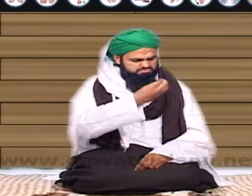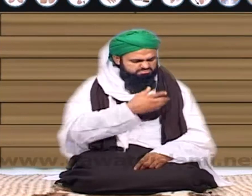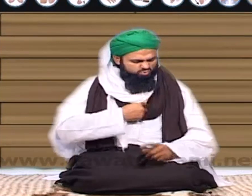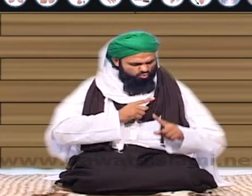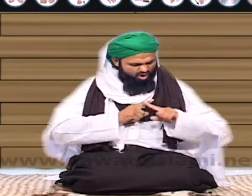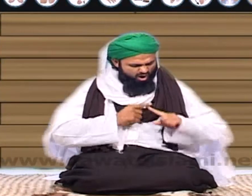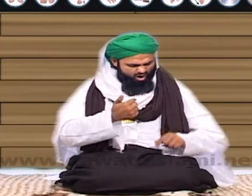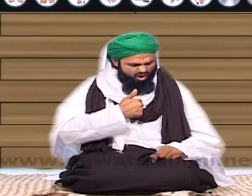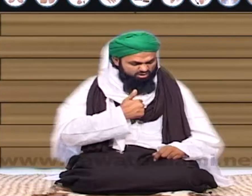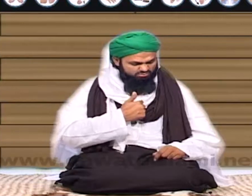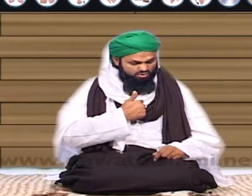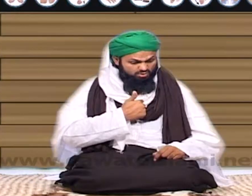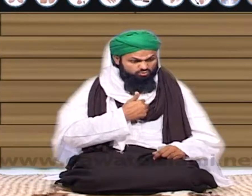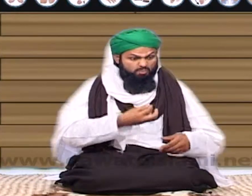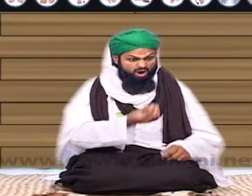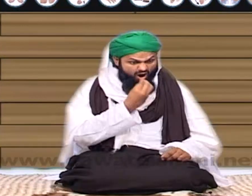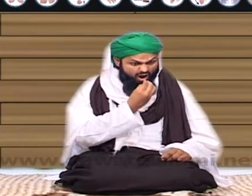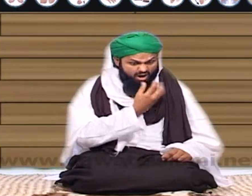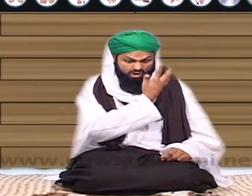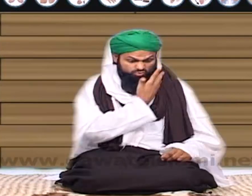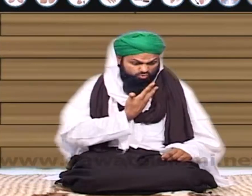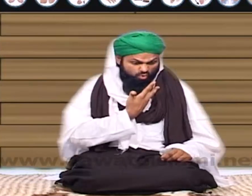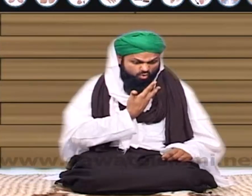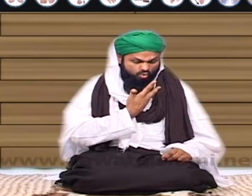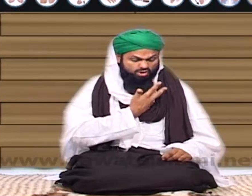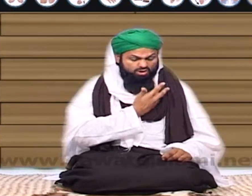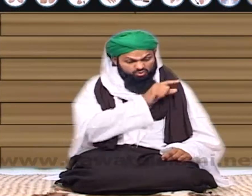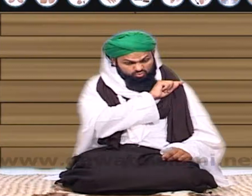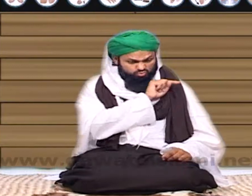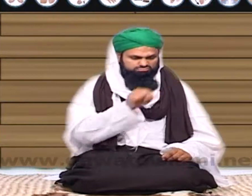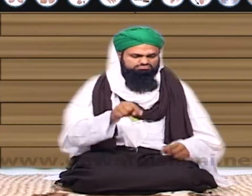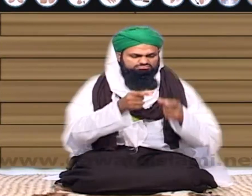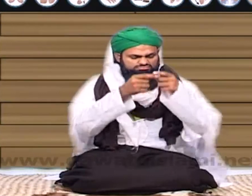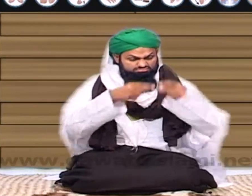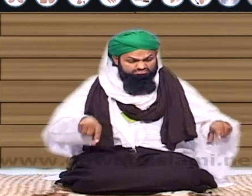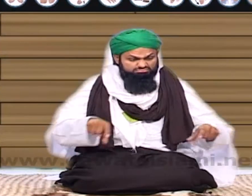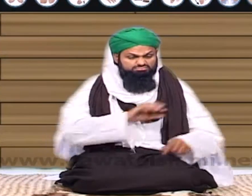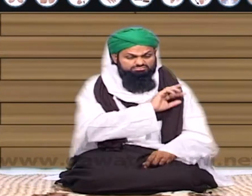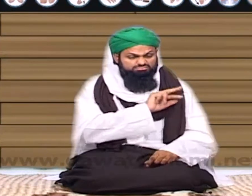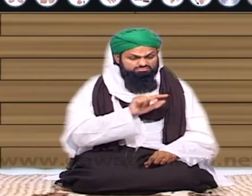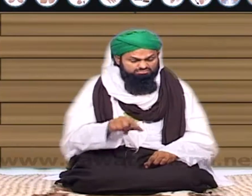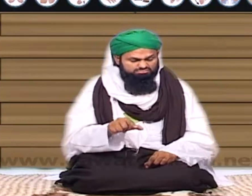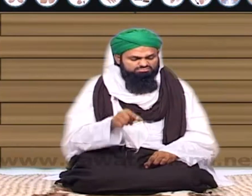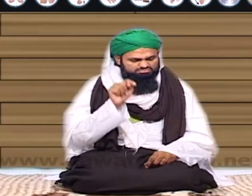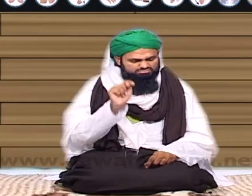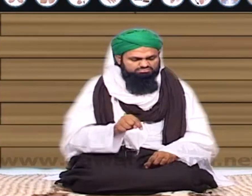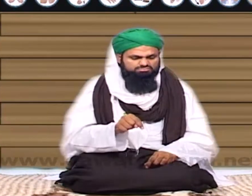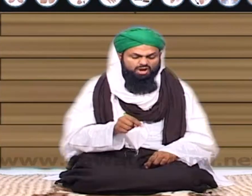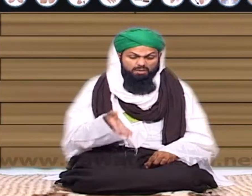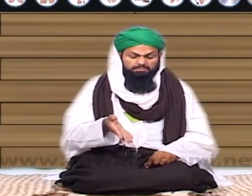آپ کو کوسنے لگے کہ تیری شکم پروری کا شوق، پیٹ بھرنے کا شوق تجھے ایسی مجلس میں